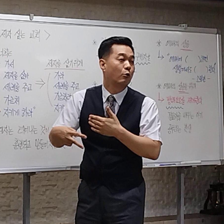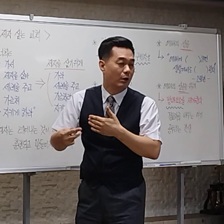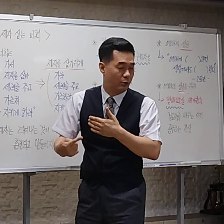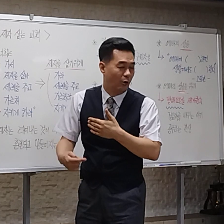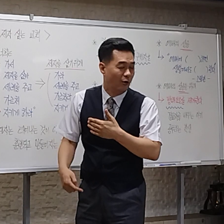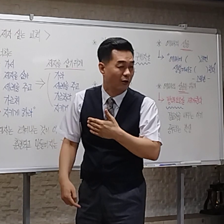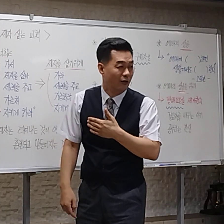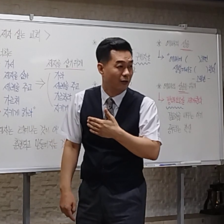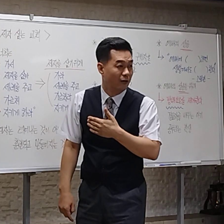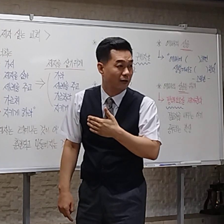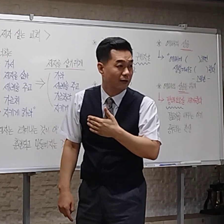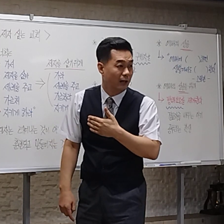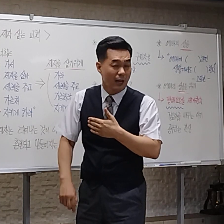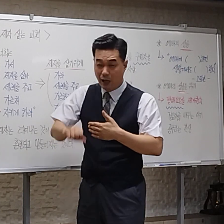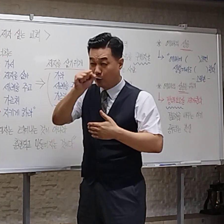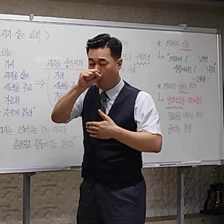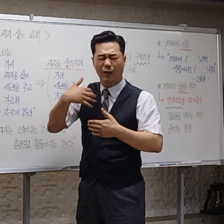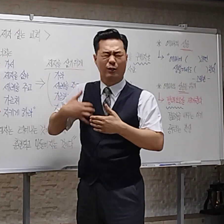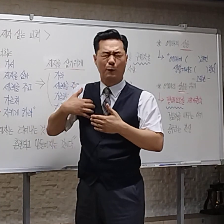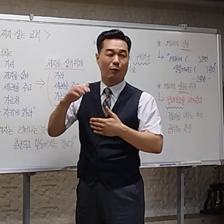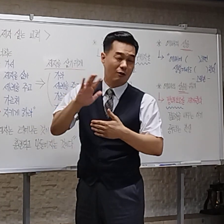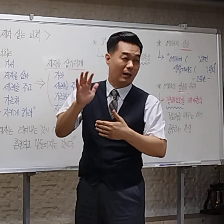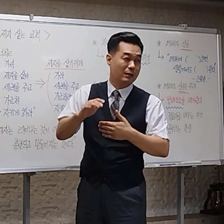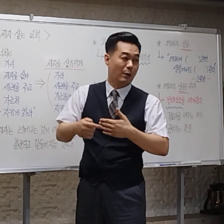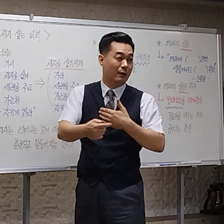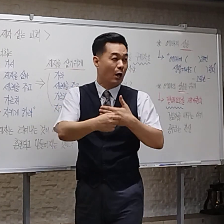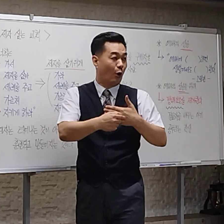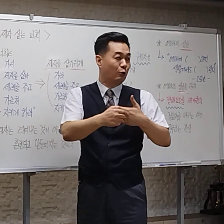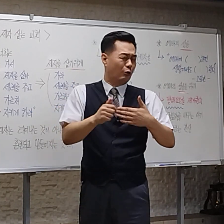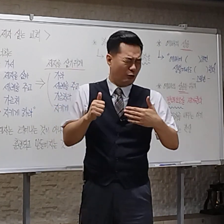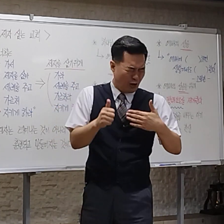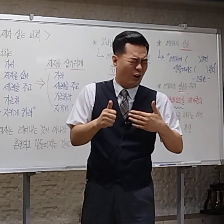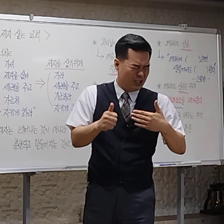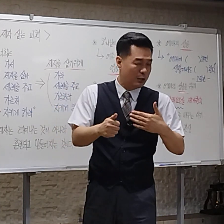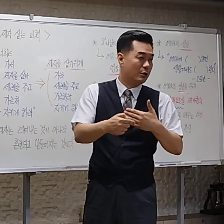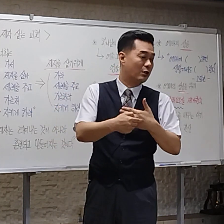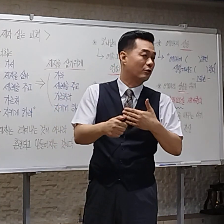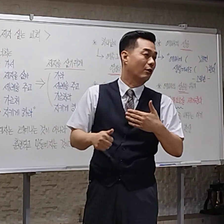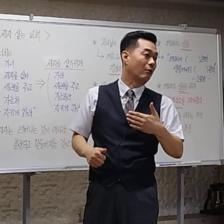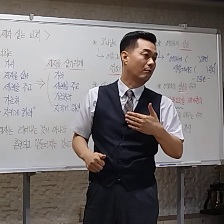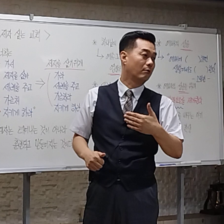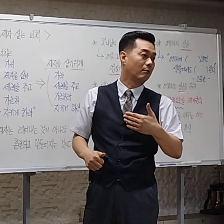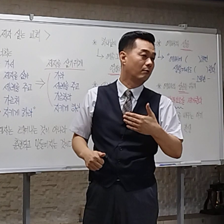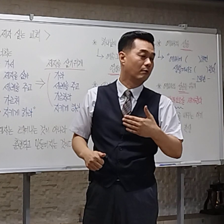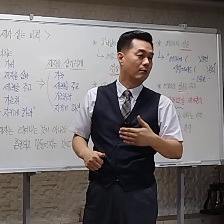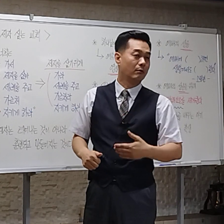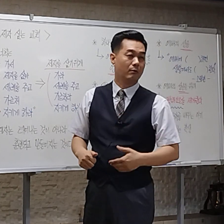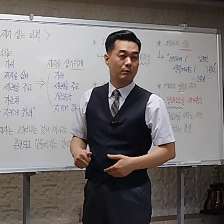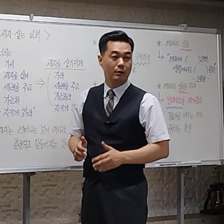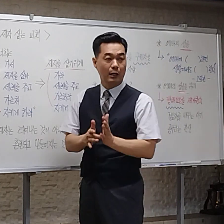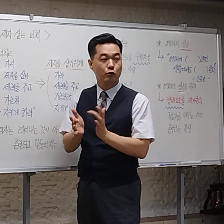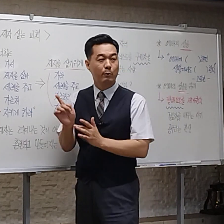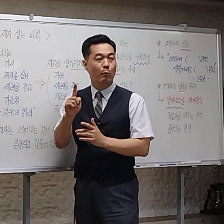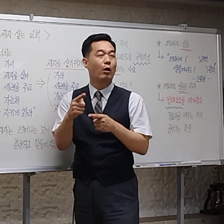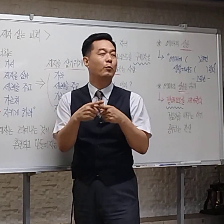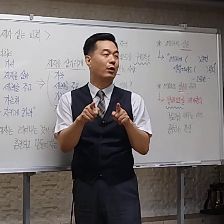겉으로라도 네? 좋아서 기뻐서 한 건 아니지만 겉으로라도 열심히 지켰어요. 근데 예수님이 뭐라고